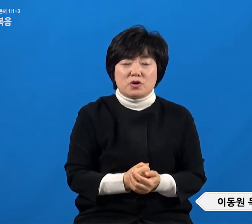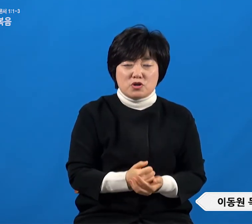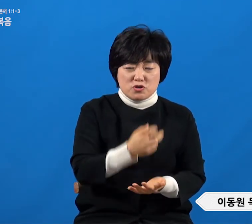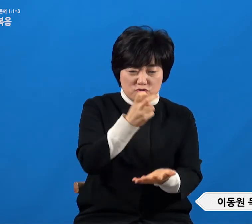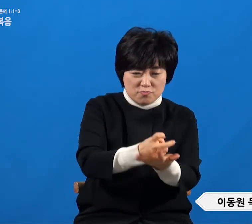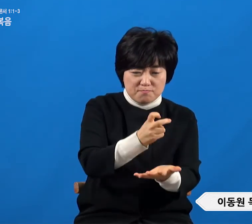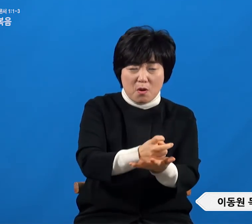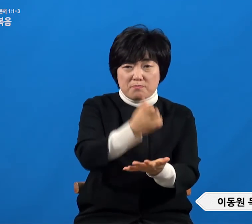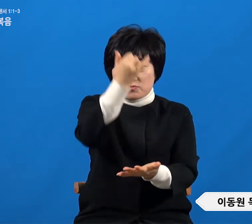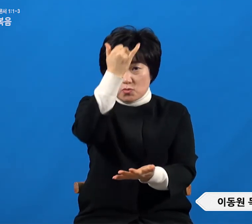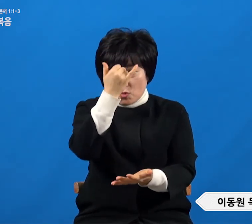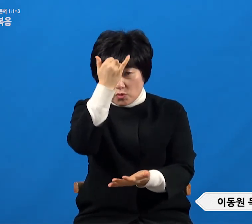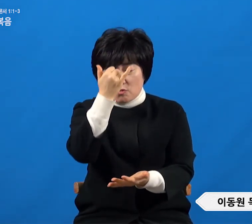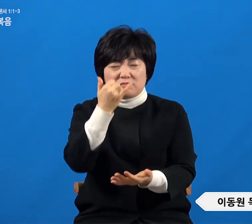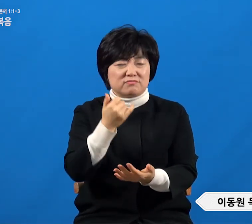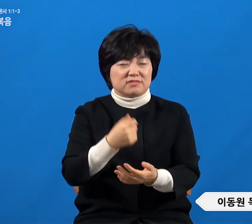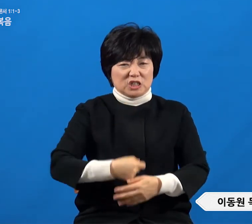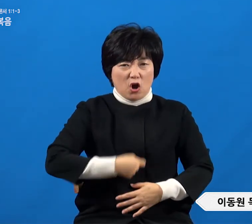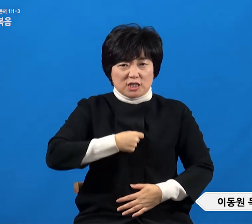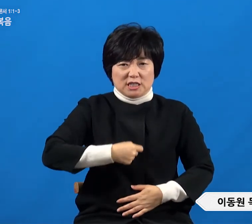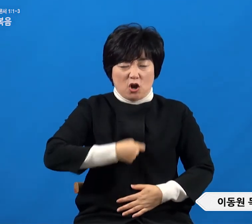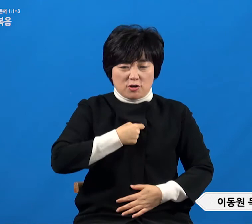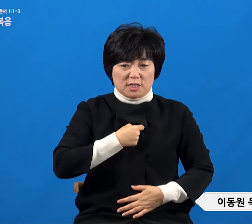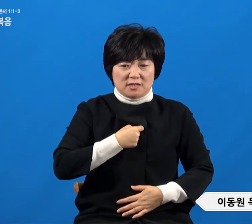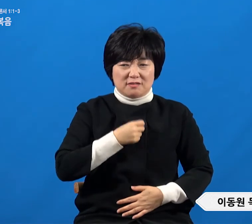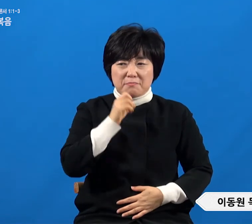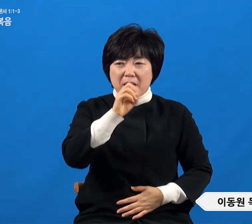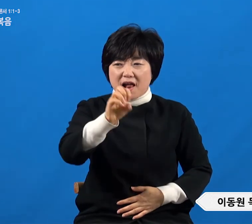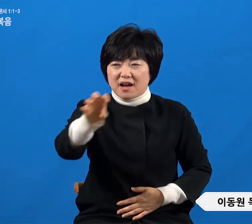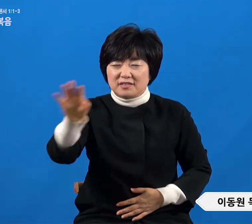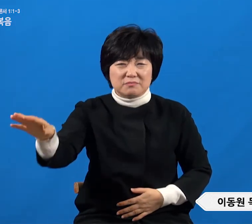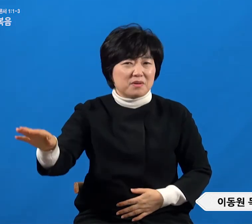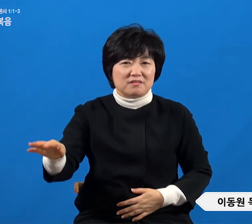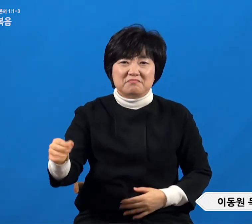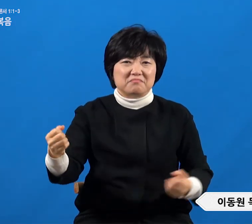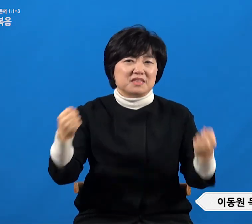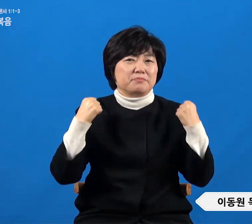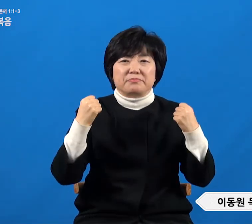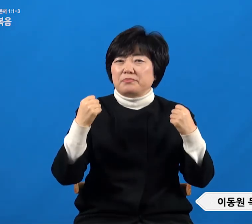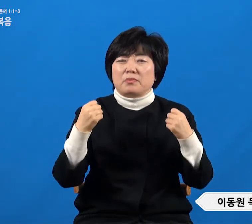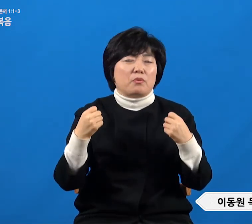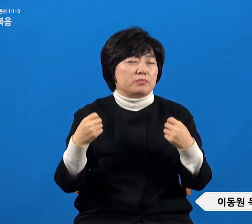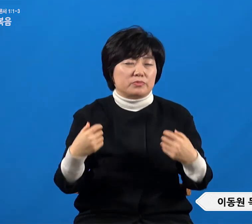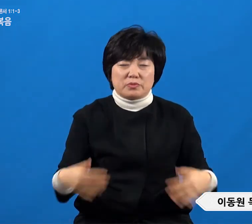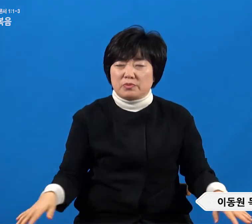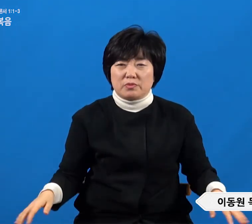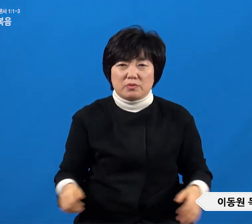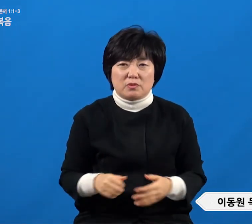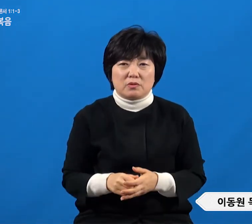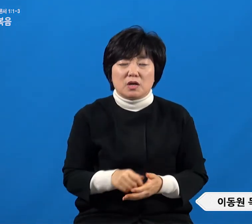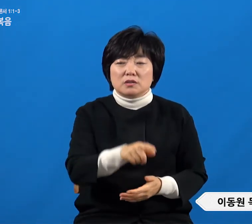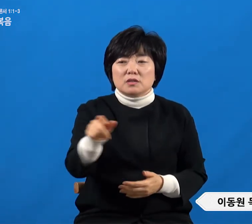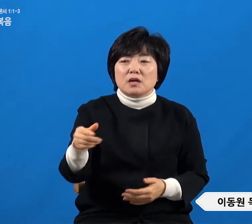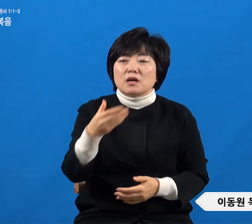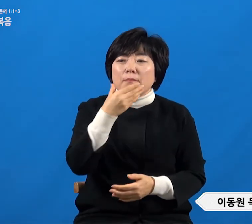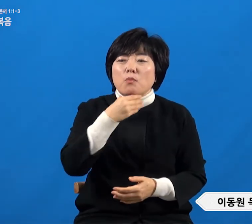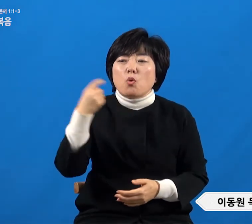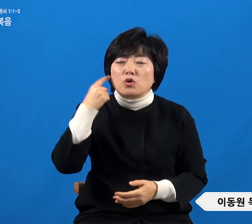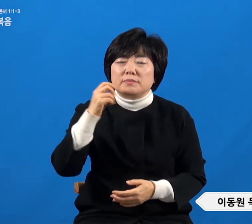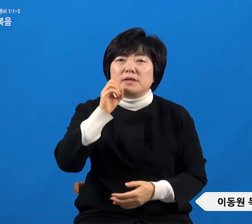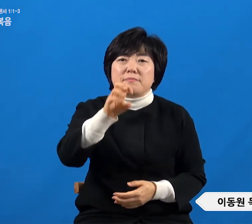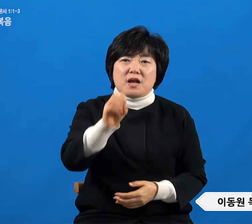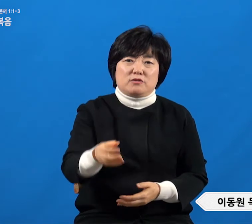율법과 도덕은 정의를 외치지만 그것은 무력합니다. 그들에게 복음을 들려주십시오. 다시